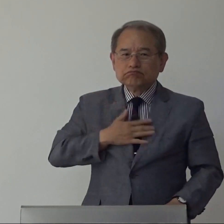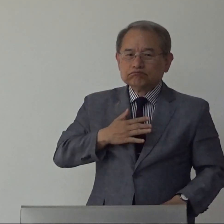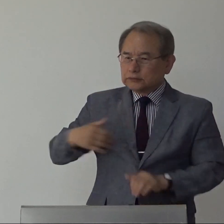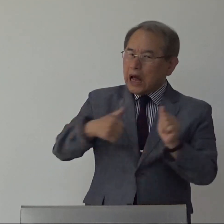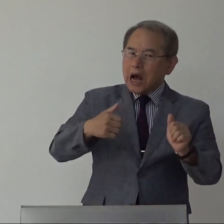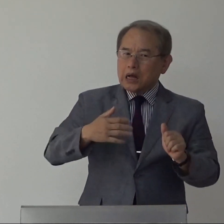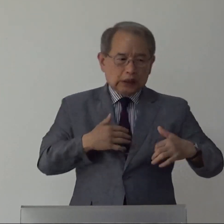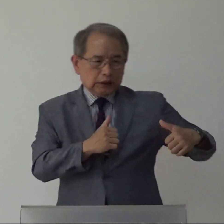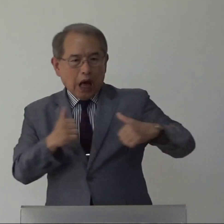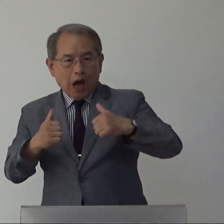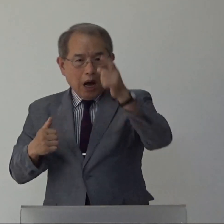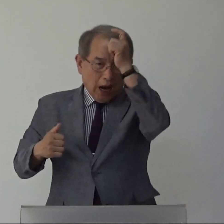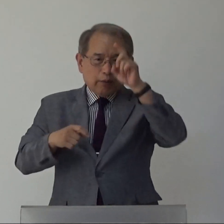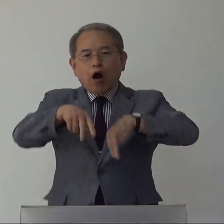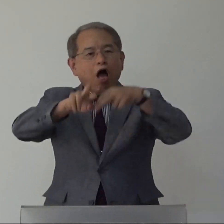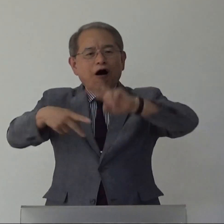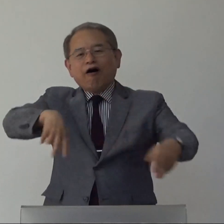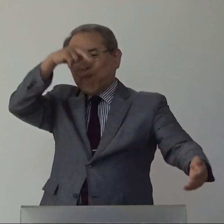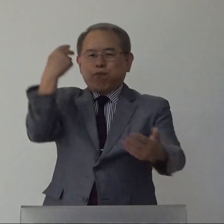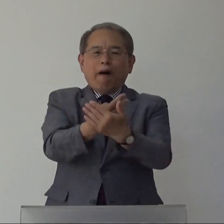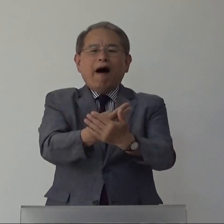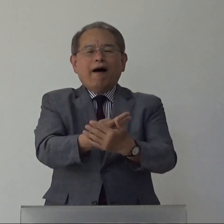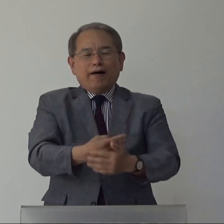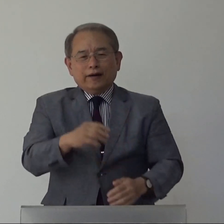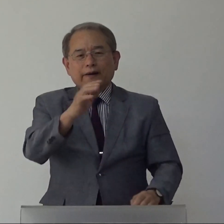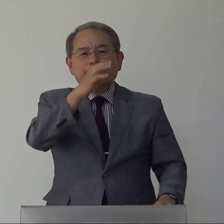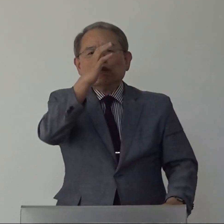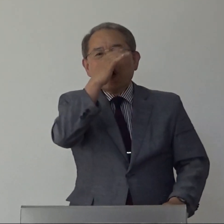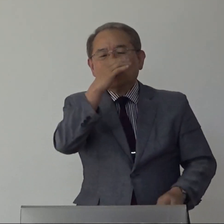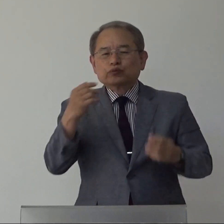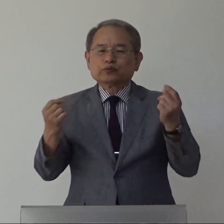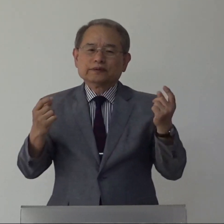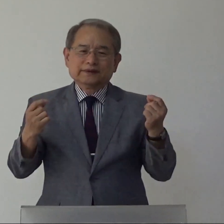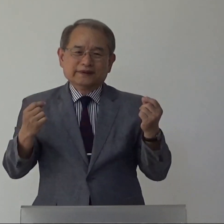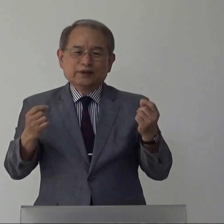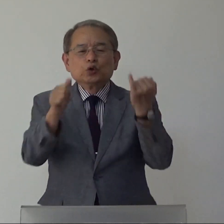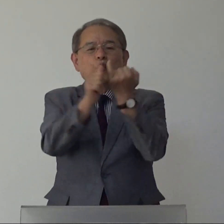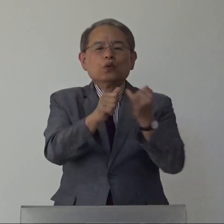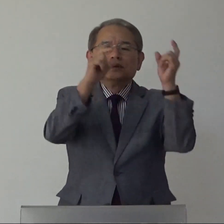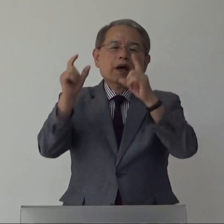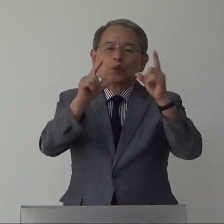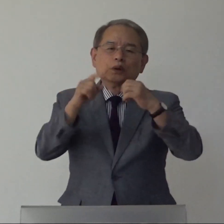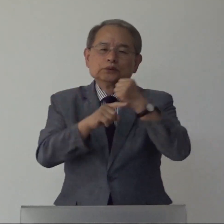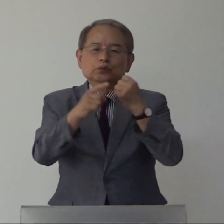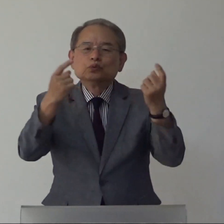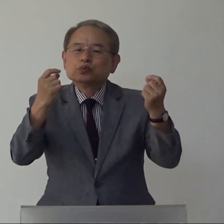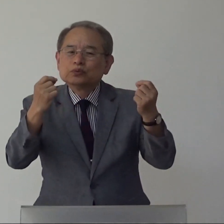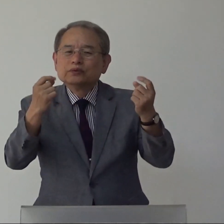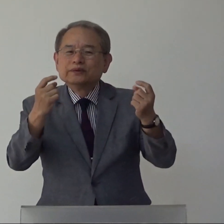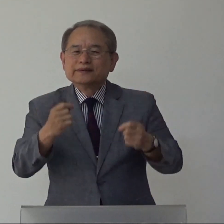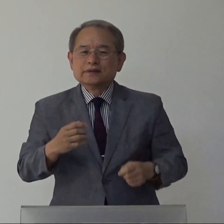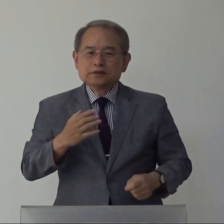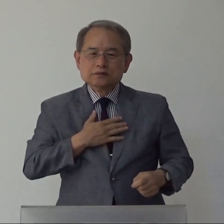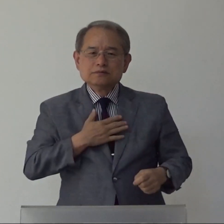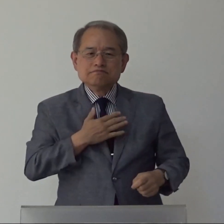먼저 가지 않고 속도를 맞춰야 빨리 갈 수 있습니다. 아니면 서로 내 속도에다 맞춰달라고 하면 넘어지기